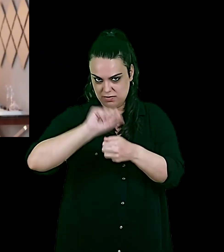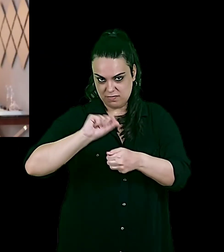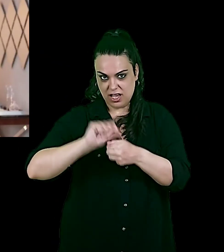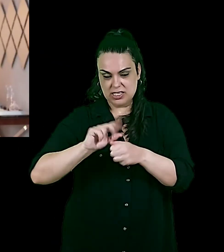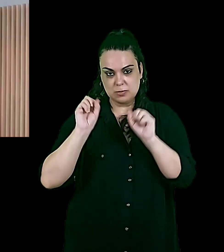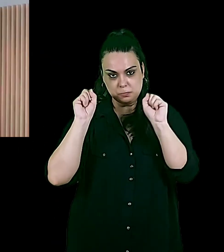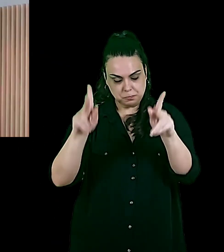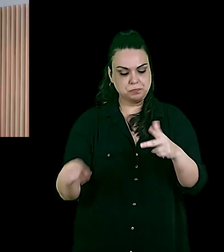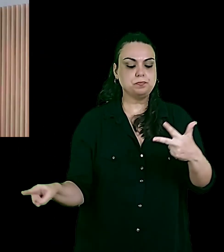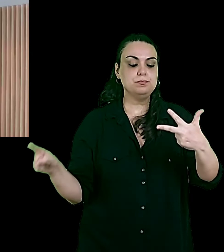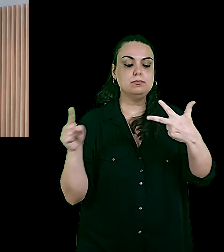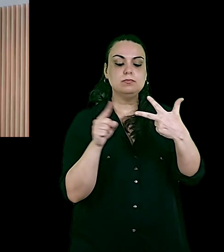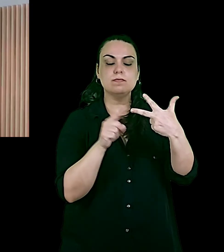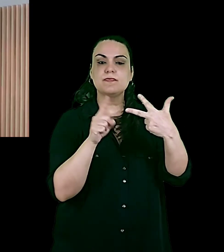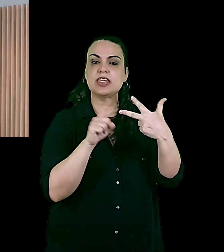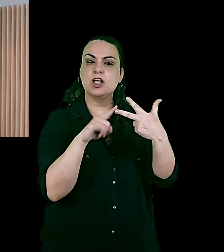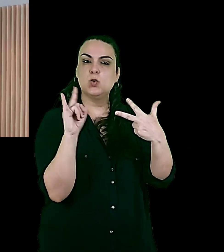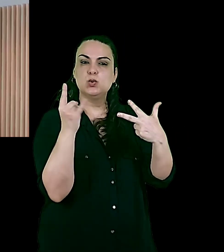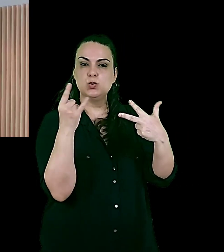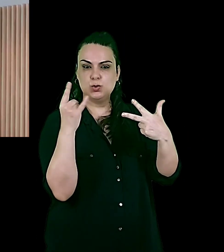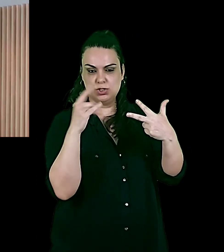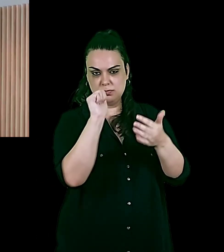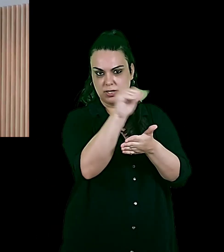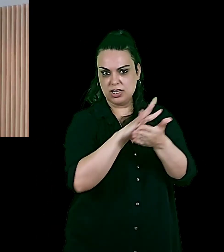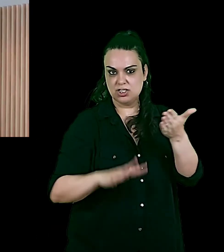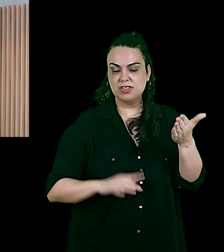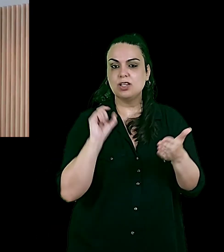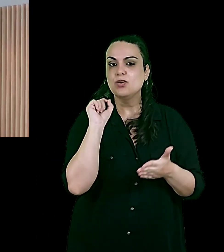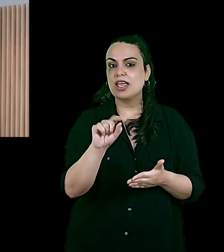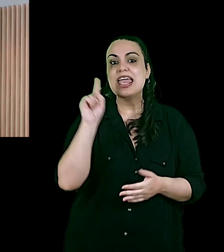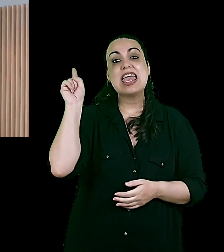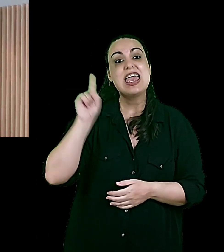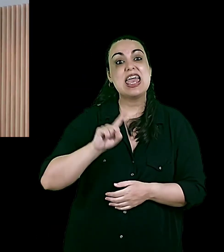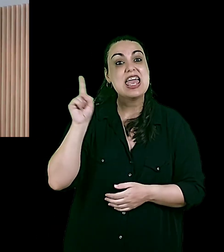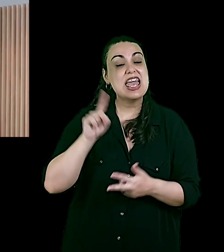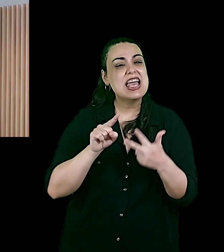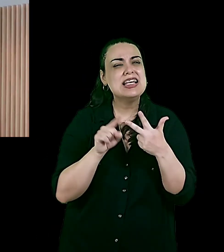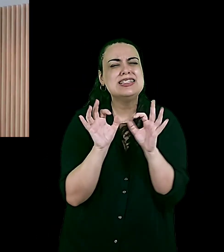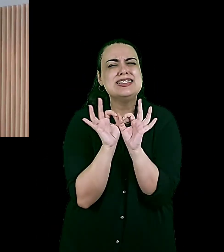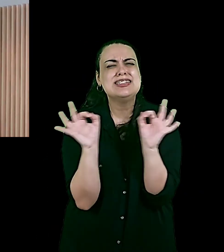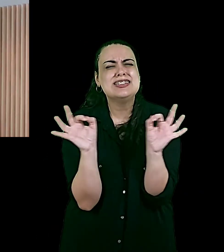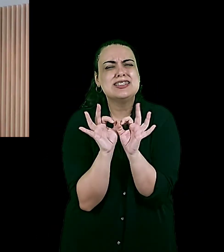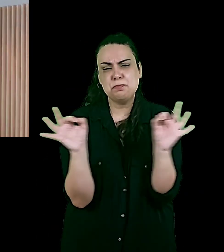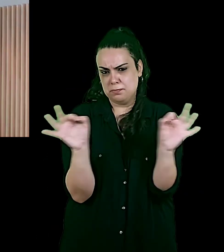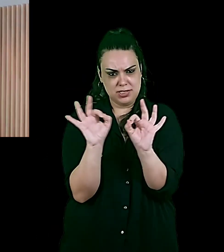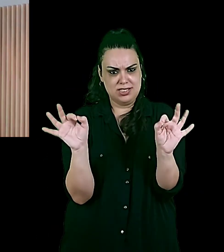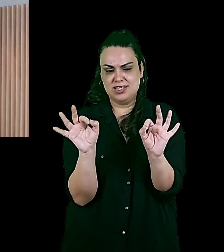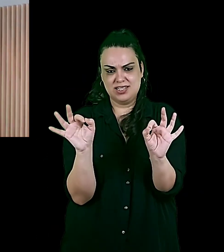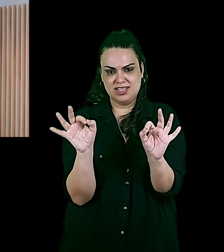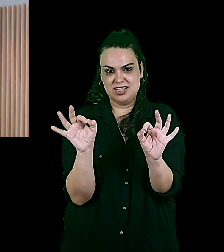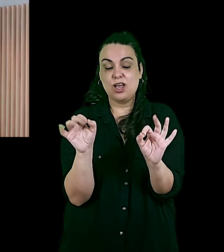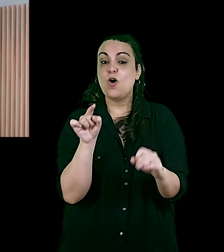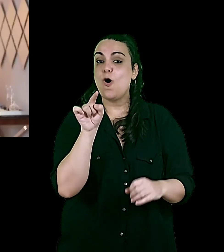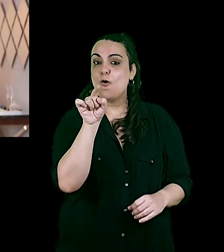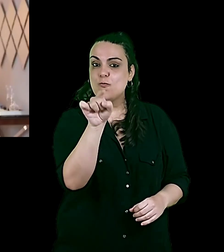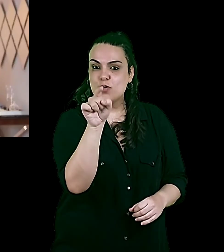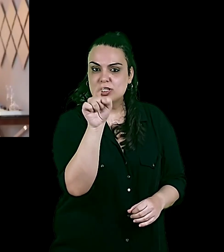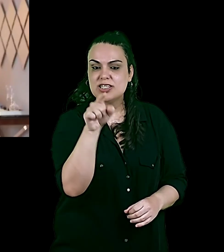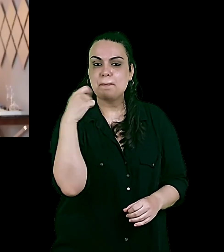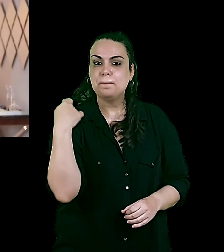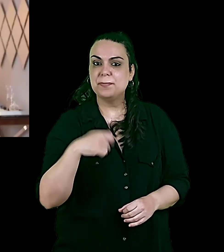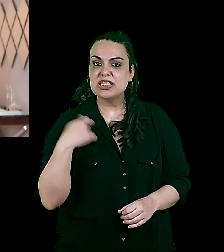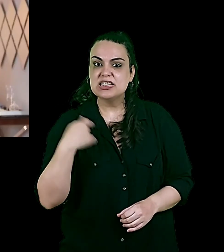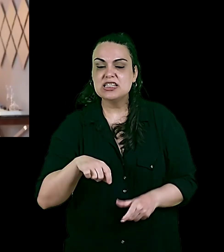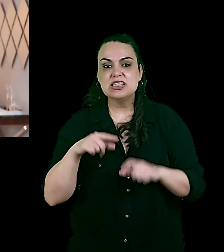está fazendo. A nossa terceira e última tarefa, ela é extremamente simples, extremamente simples. Você